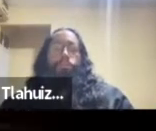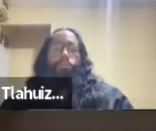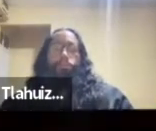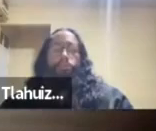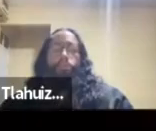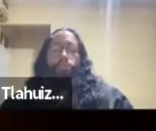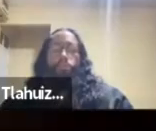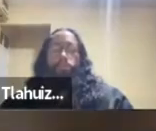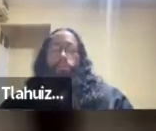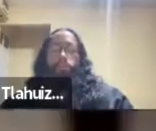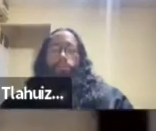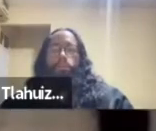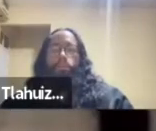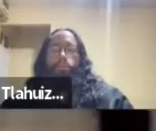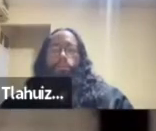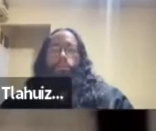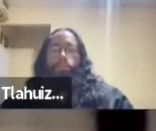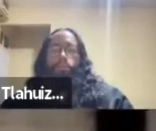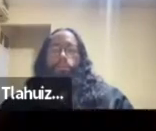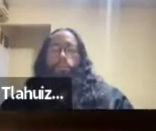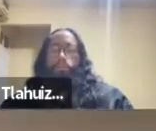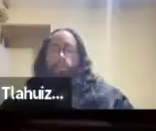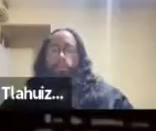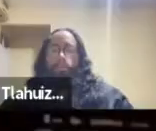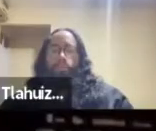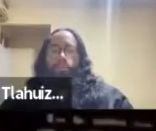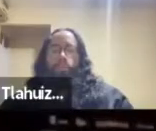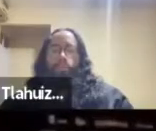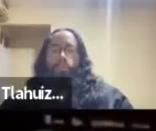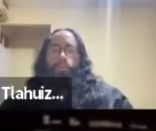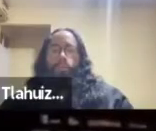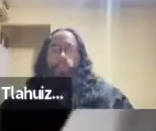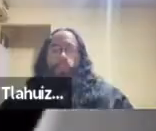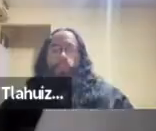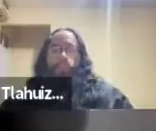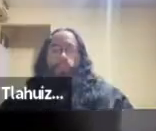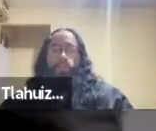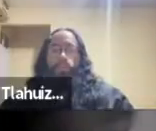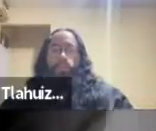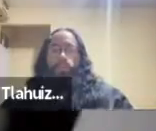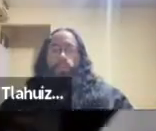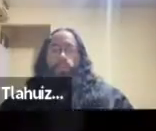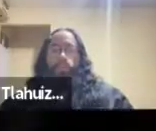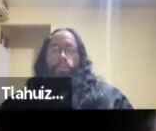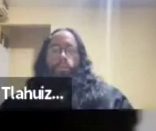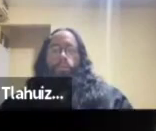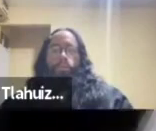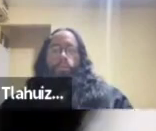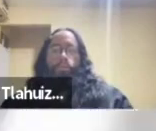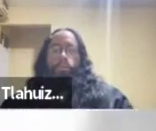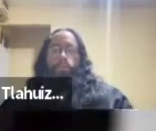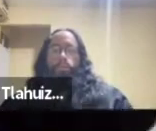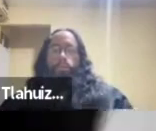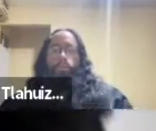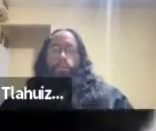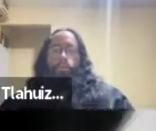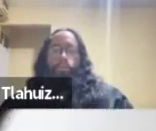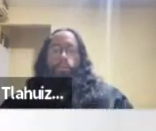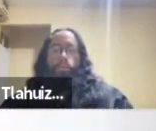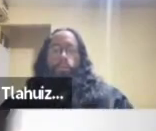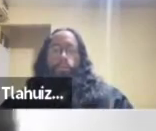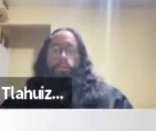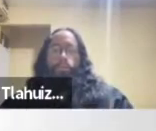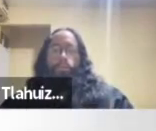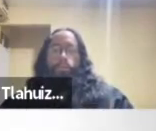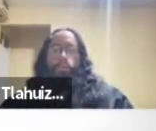Y cuando en el año 73 Pinochet encabezó el golpe de Estado, ellos concurrieron,